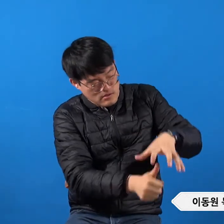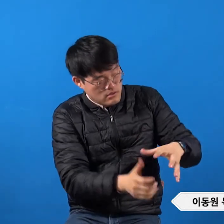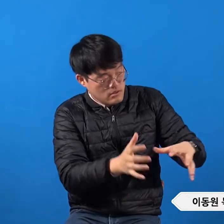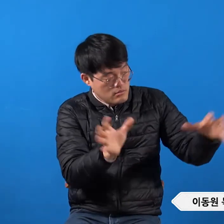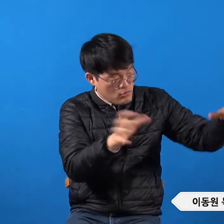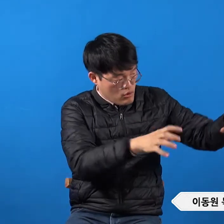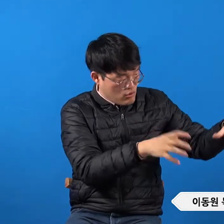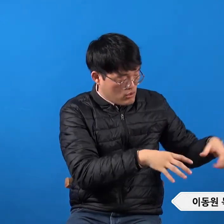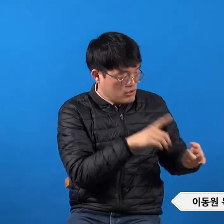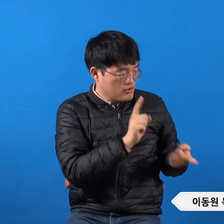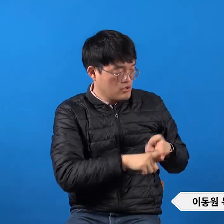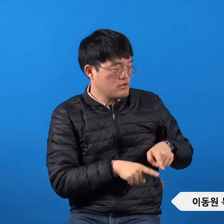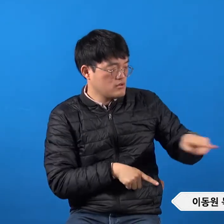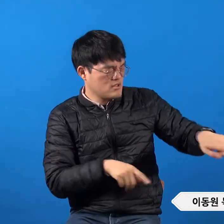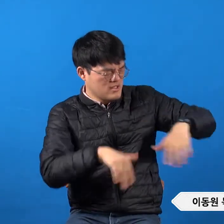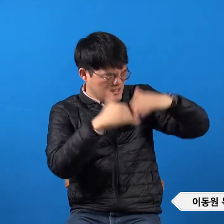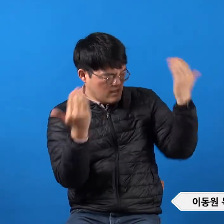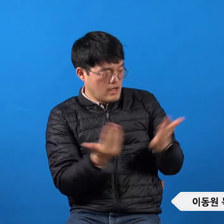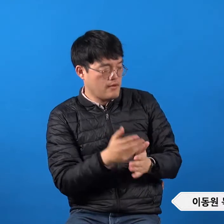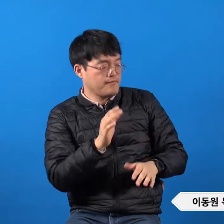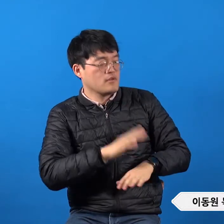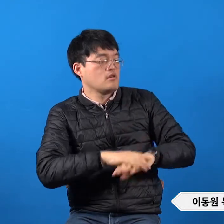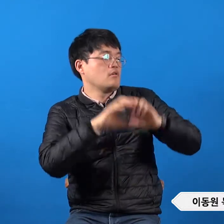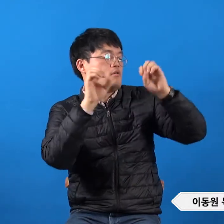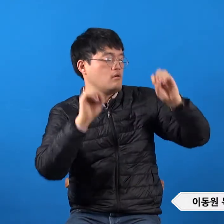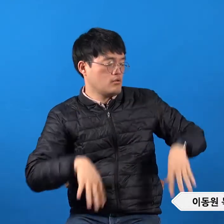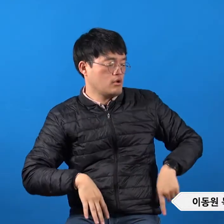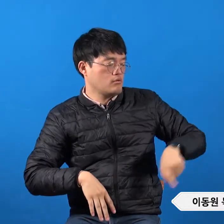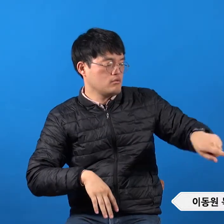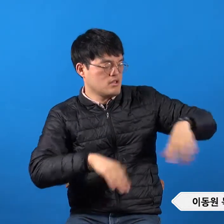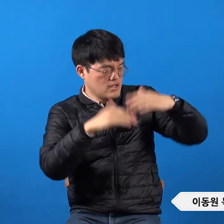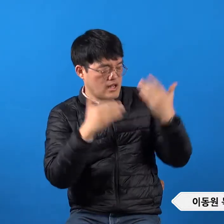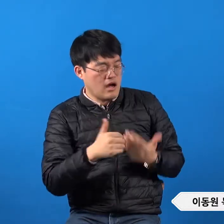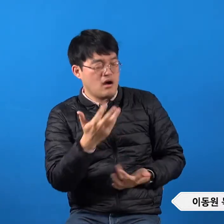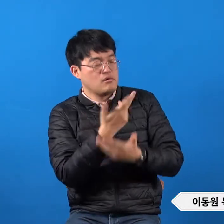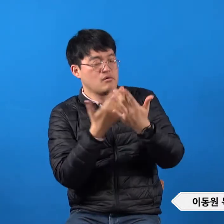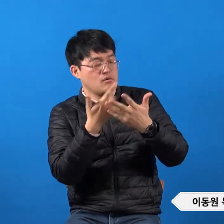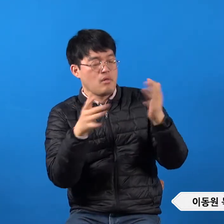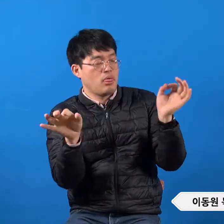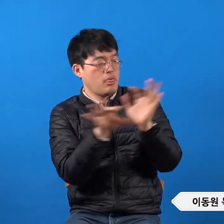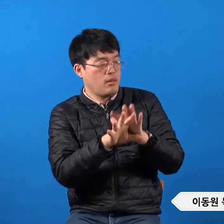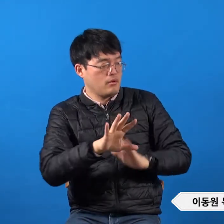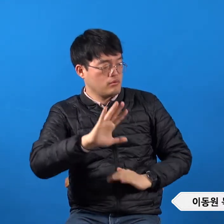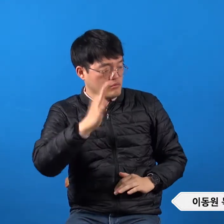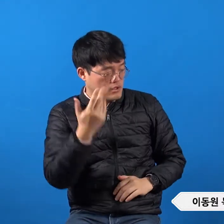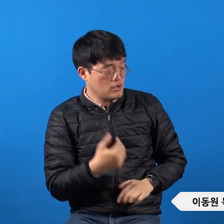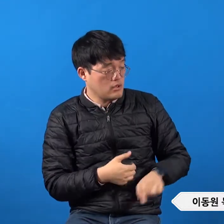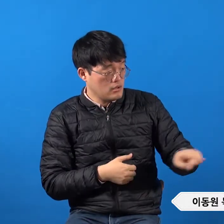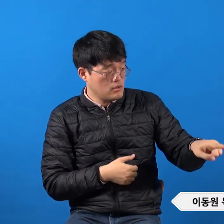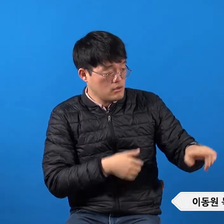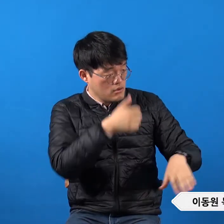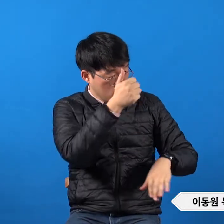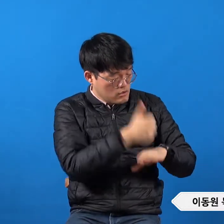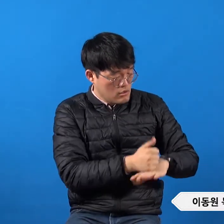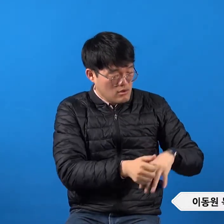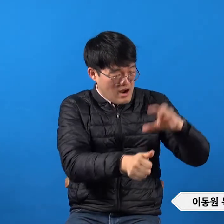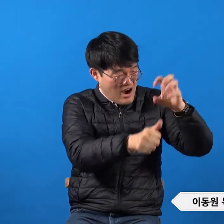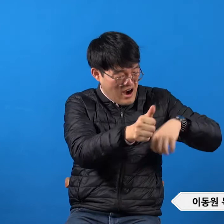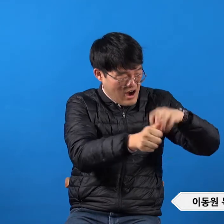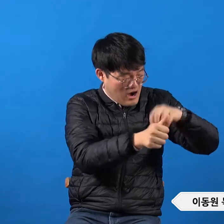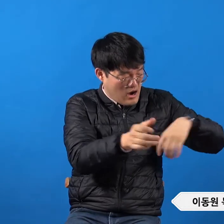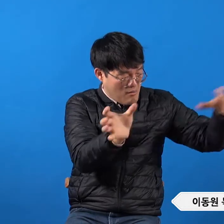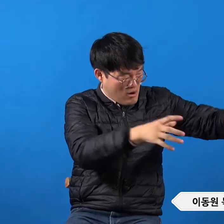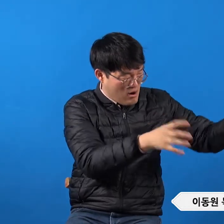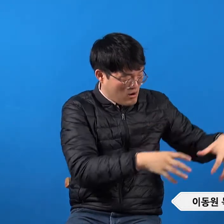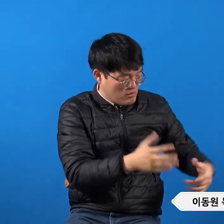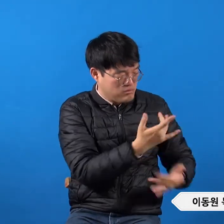쓰세요. 그것들은 헛된 것이고 불탈 것이다. 그렇게 착취해서 모은 것, 결국은 불탈